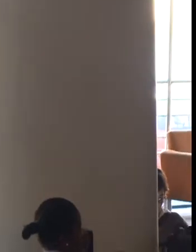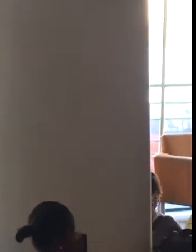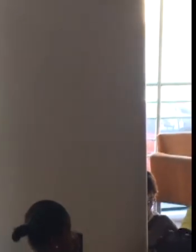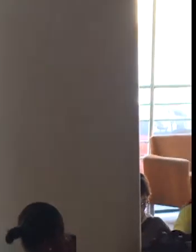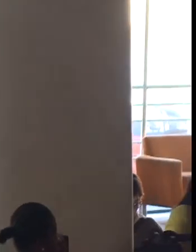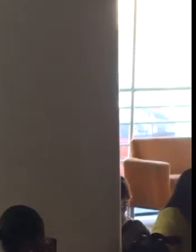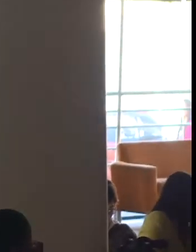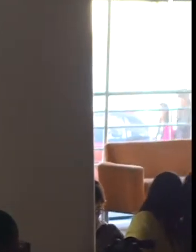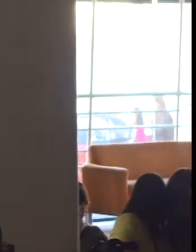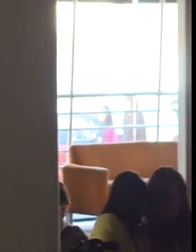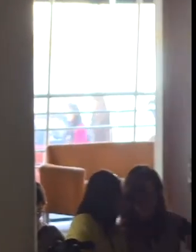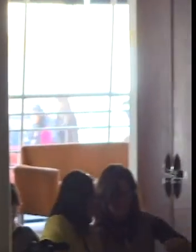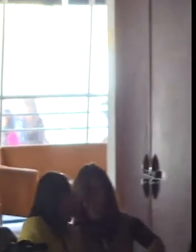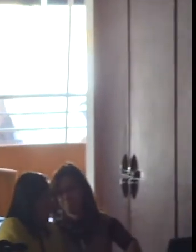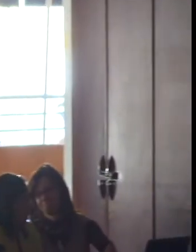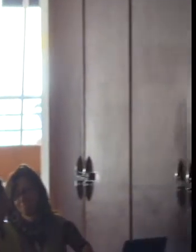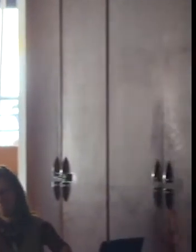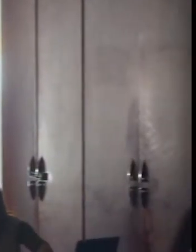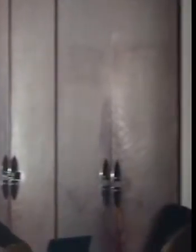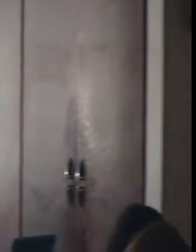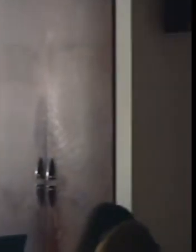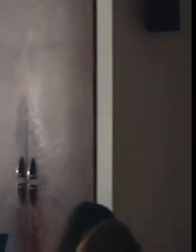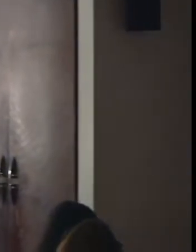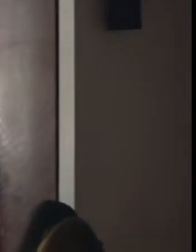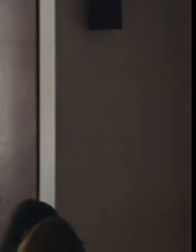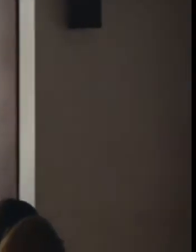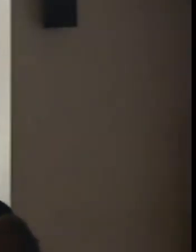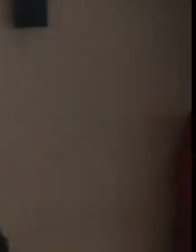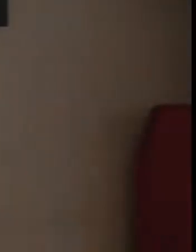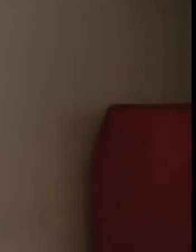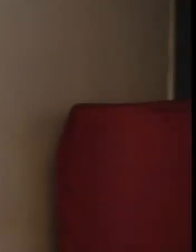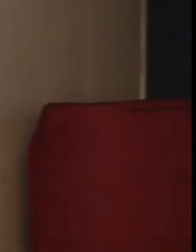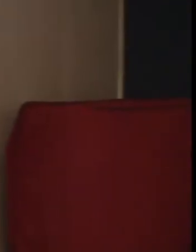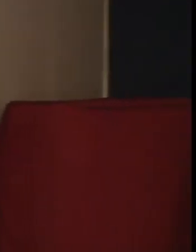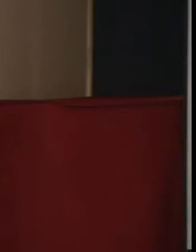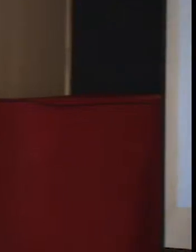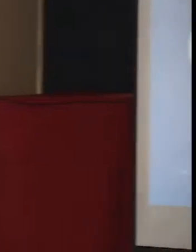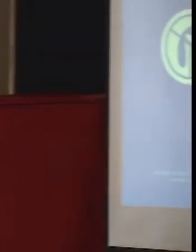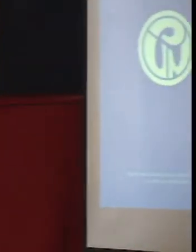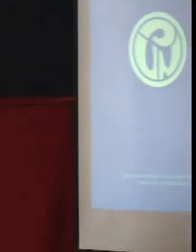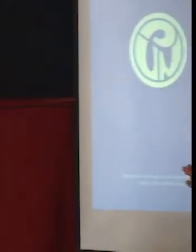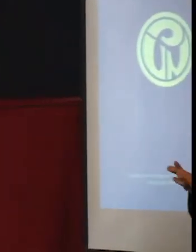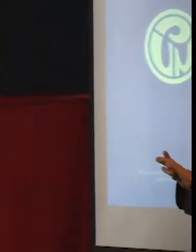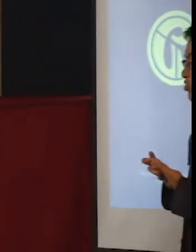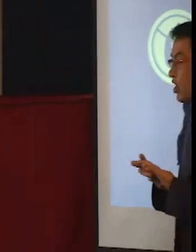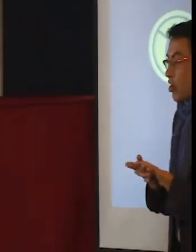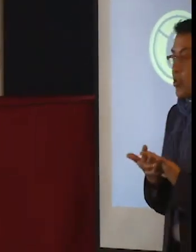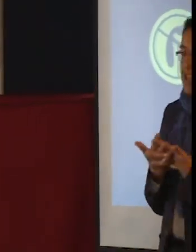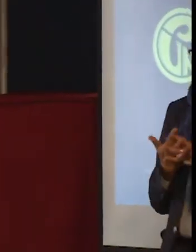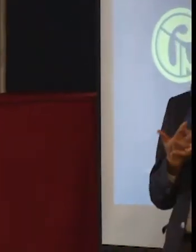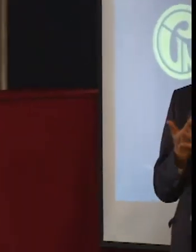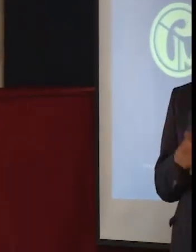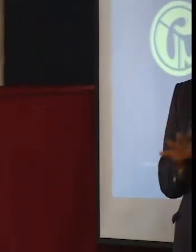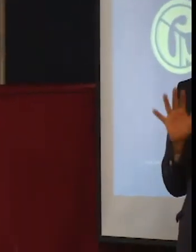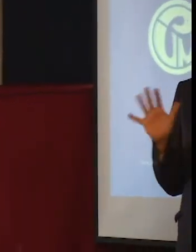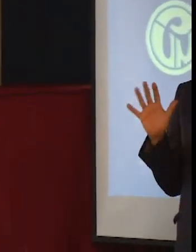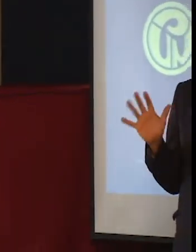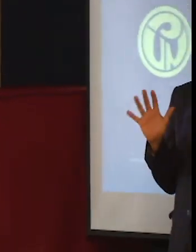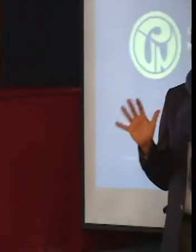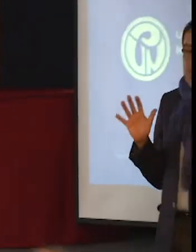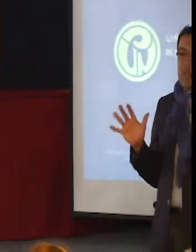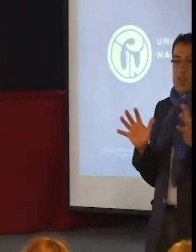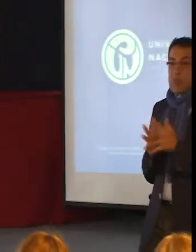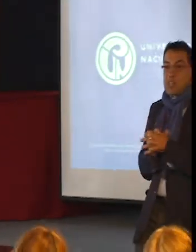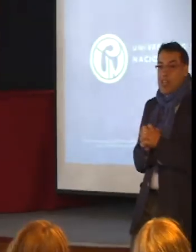desde la investigación que o desde las investigaciones que nosotros hemos desarrollado en los últimos años alrededor del